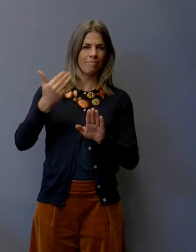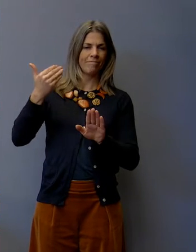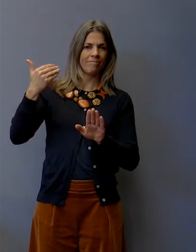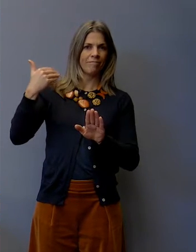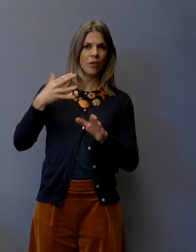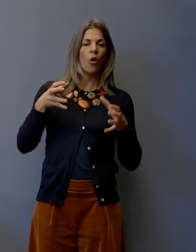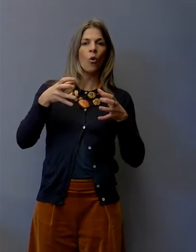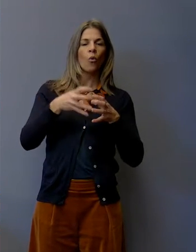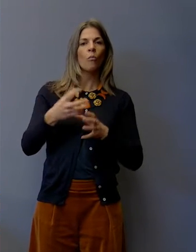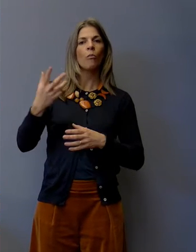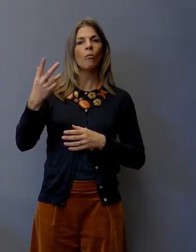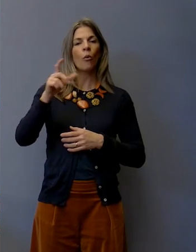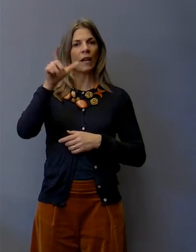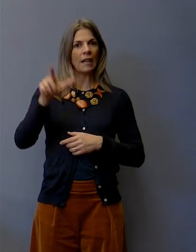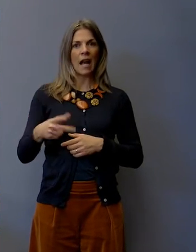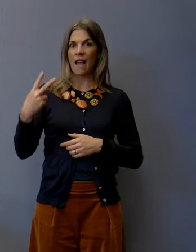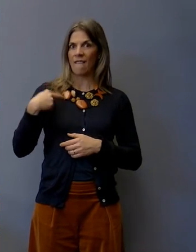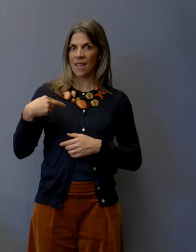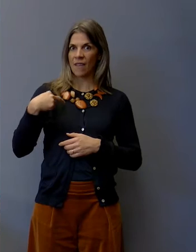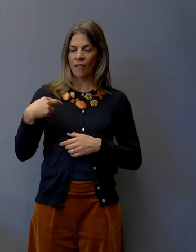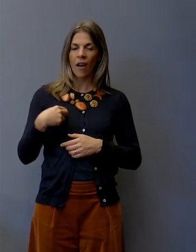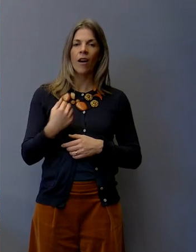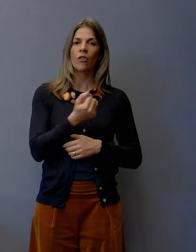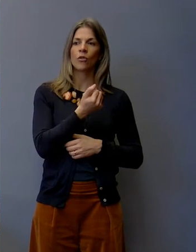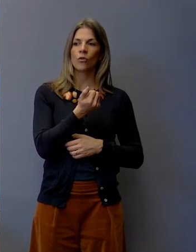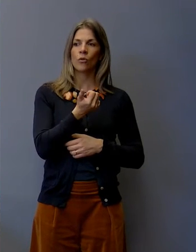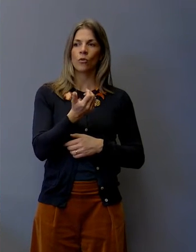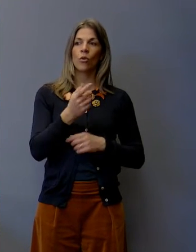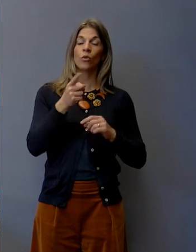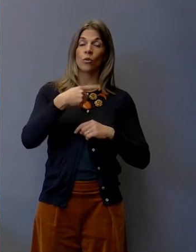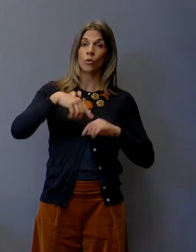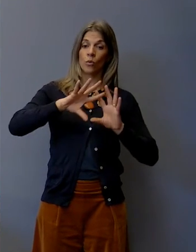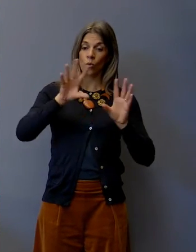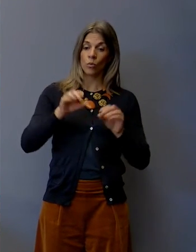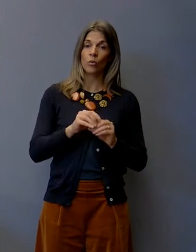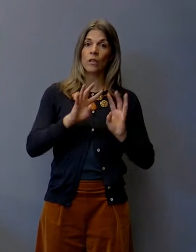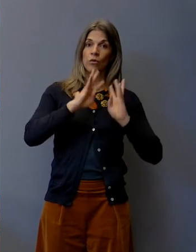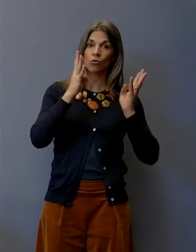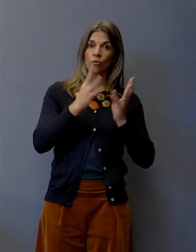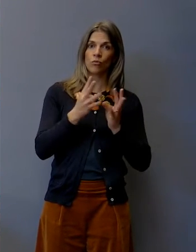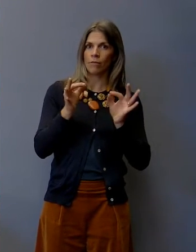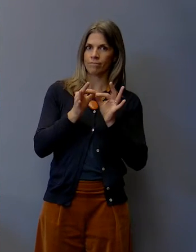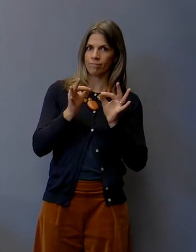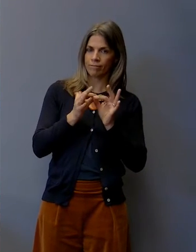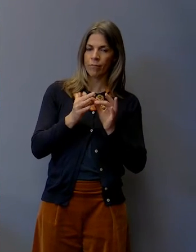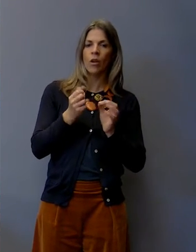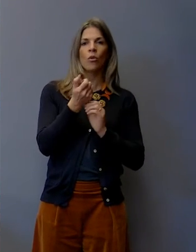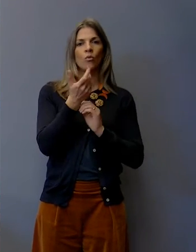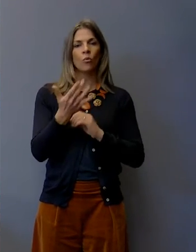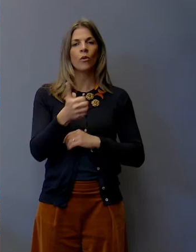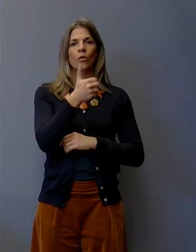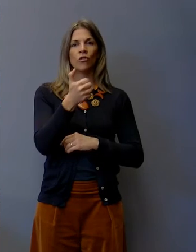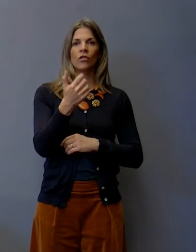precisamente il numero 158 comparire favorevole della giunta il 159